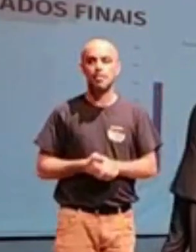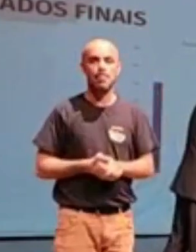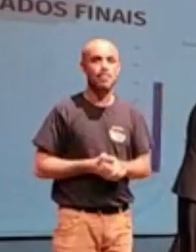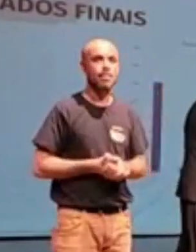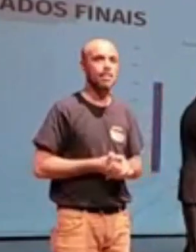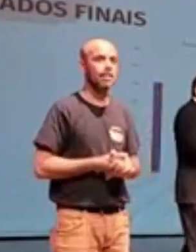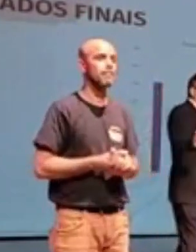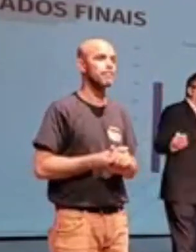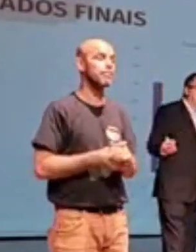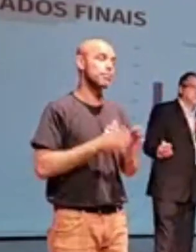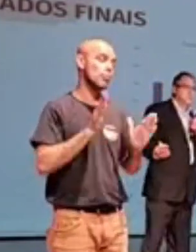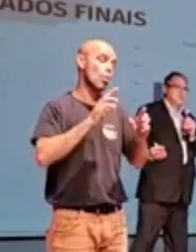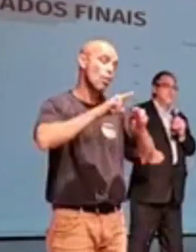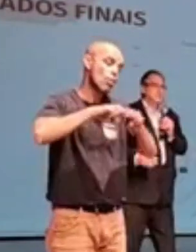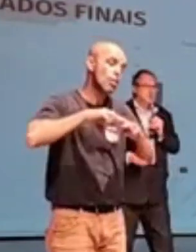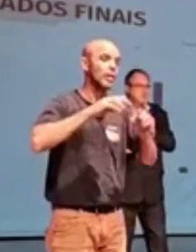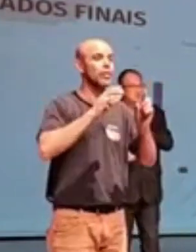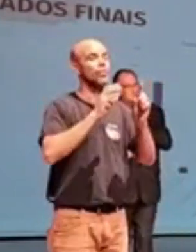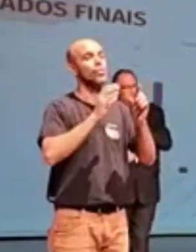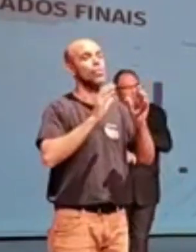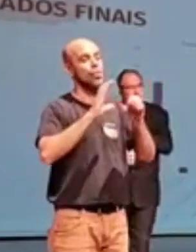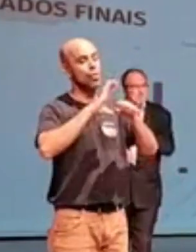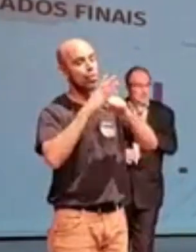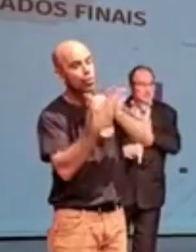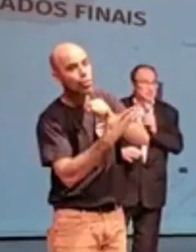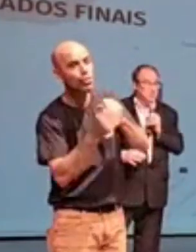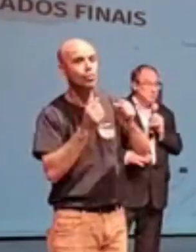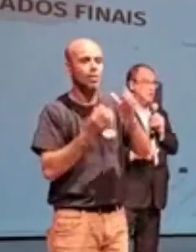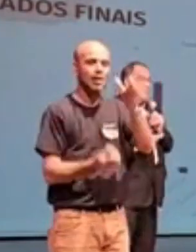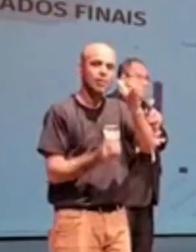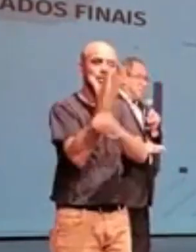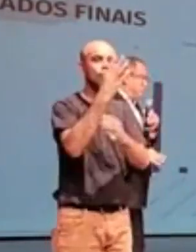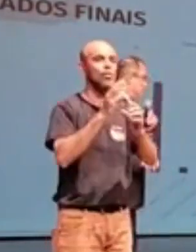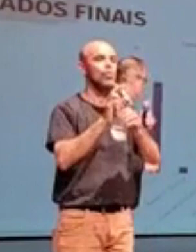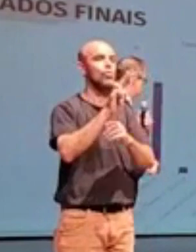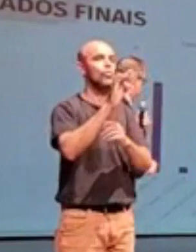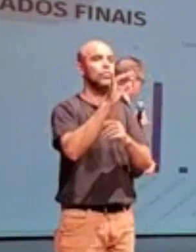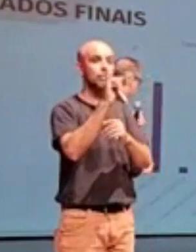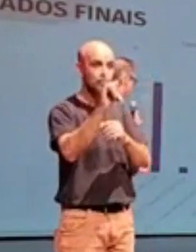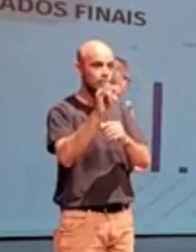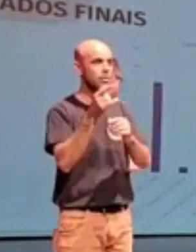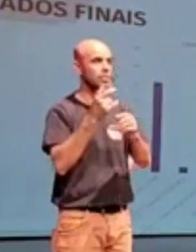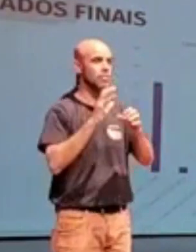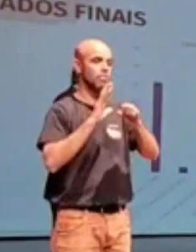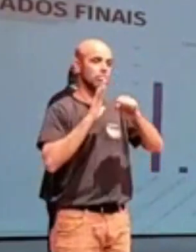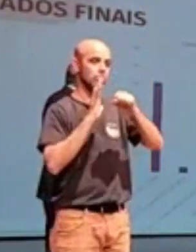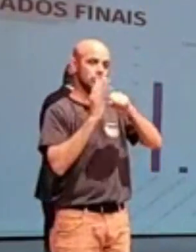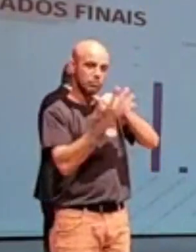por causa do Covid foram criados muitos UTIs. Então, geralmente foi um problema que está segurando menos isso, tá?